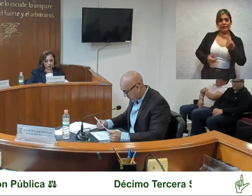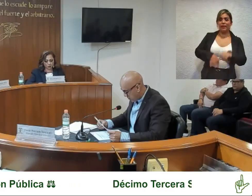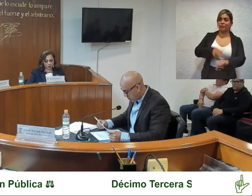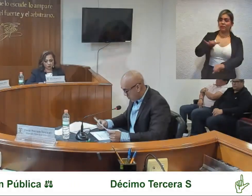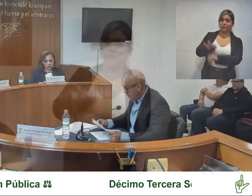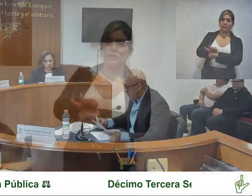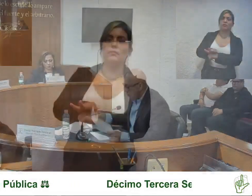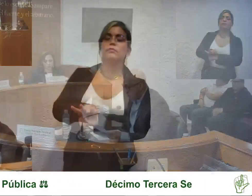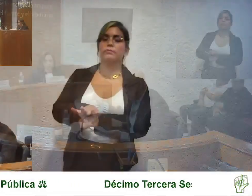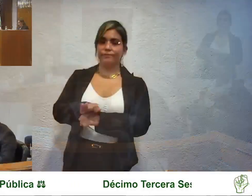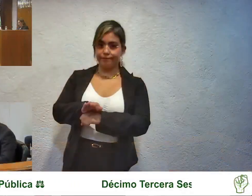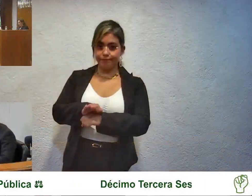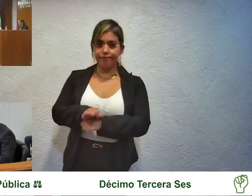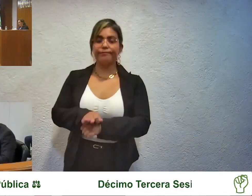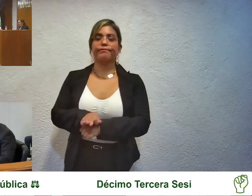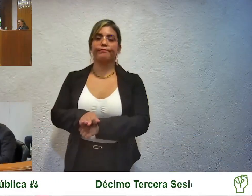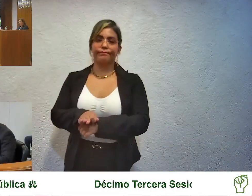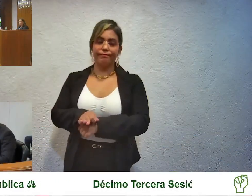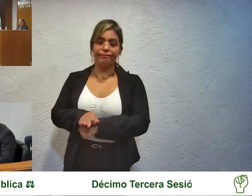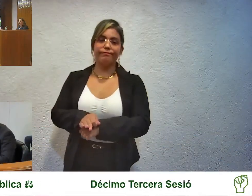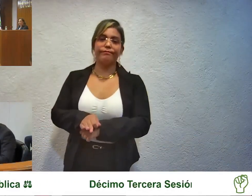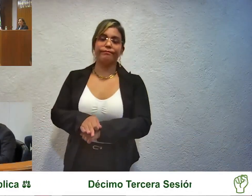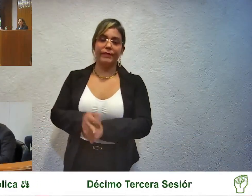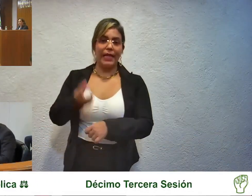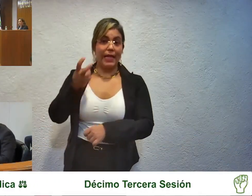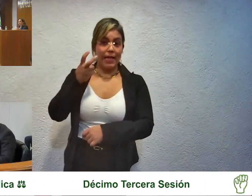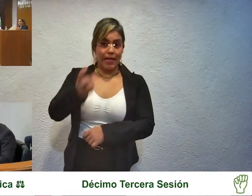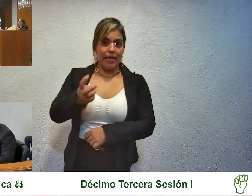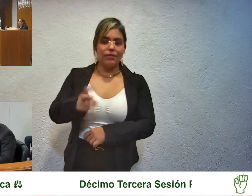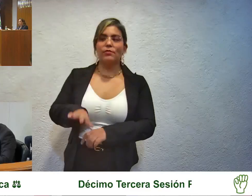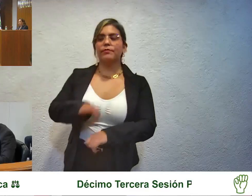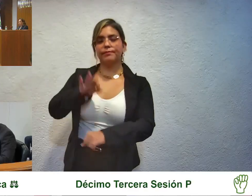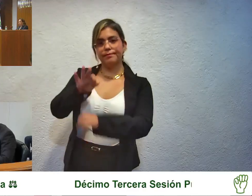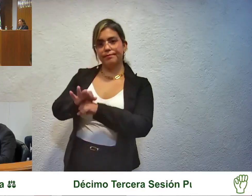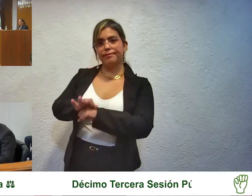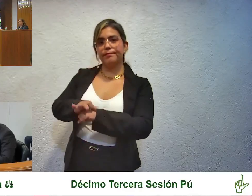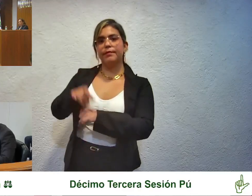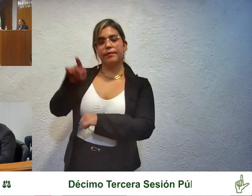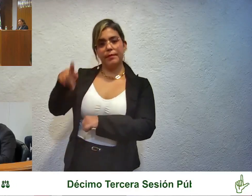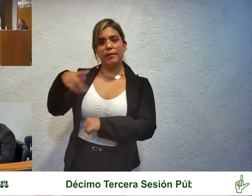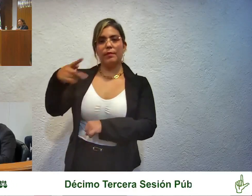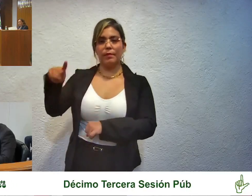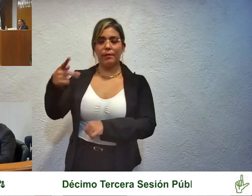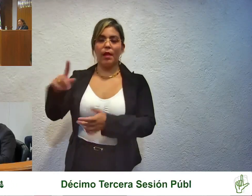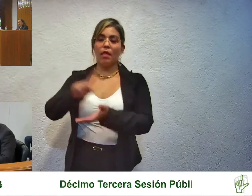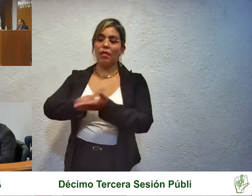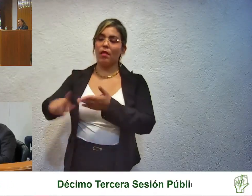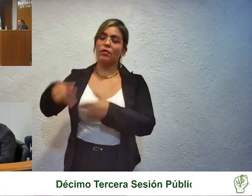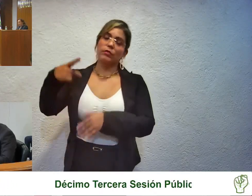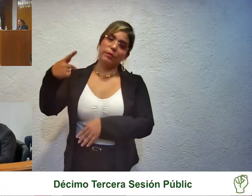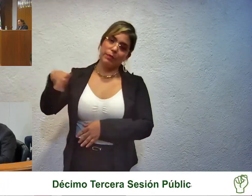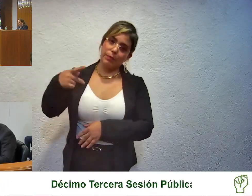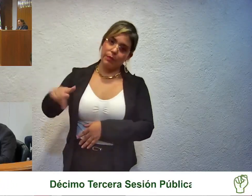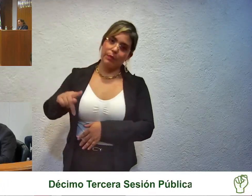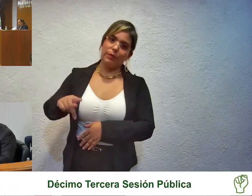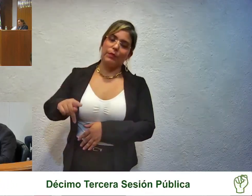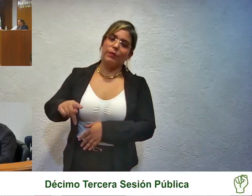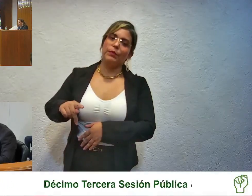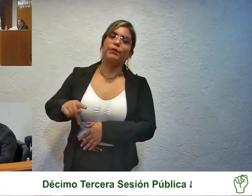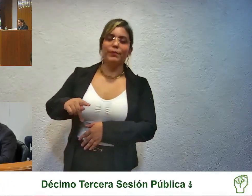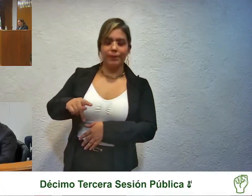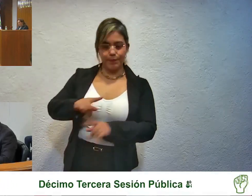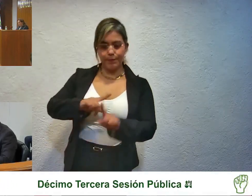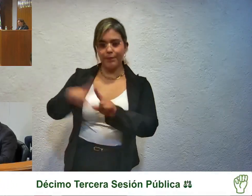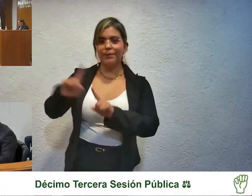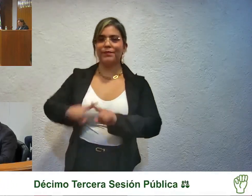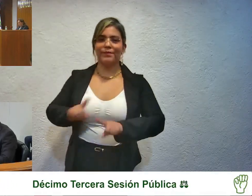no repetición, con el propósito de restituir en la medida de lo posible el derecho vulnerado, evitar la continuidad de los efectos